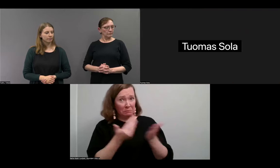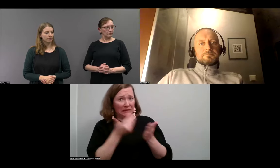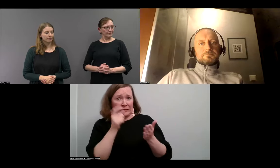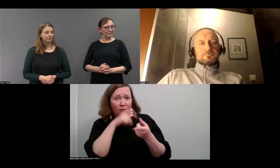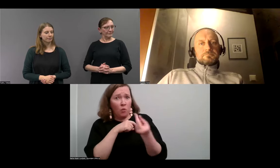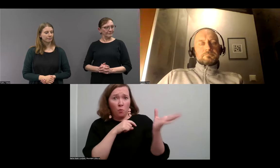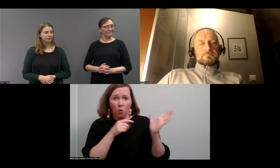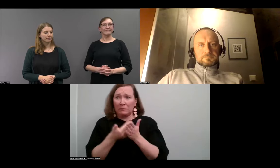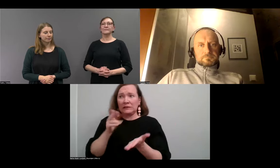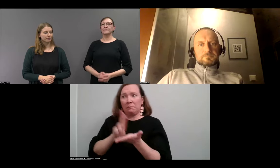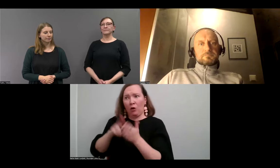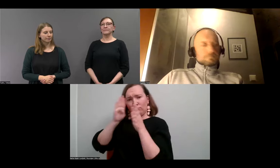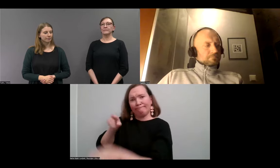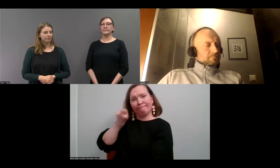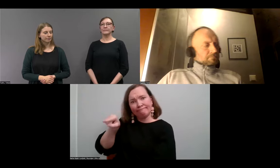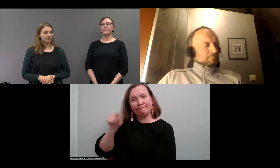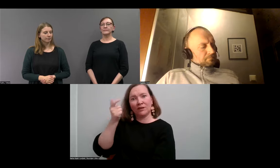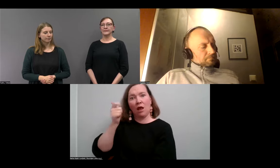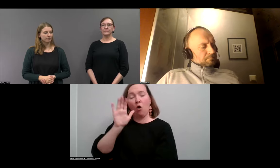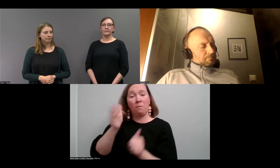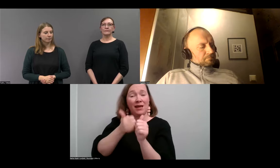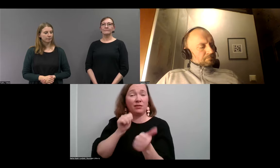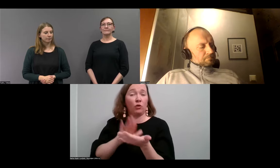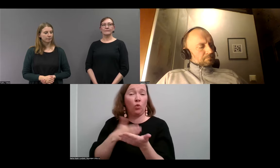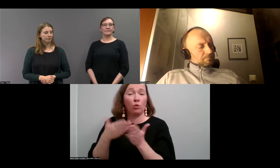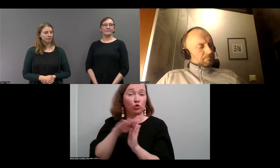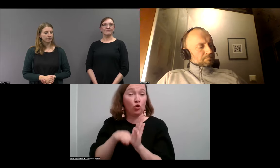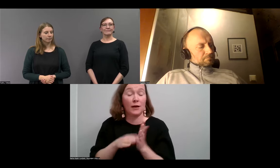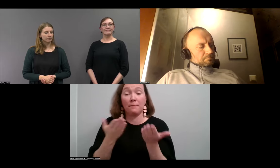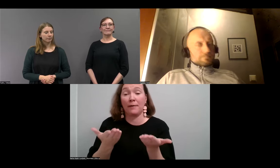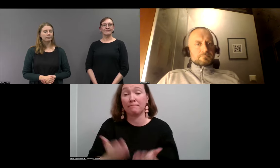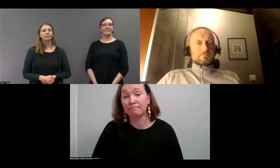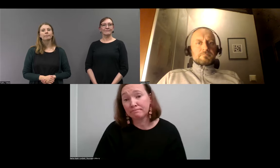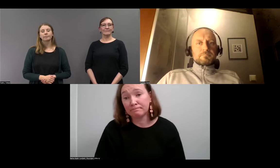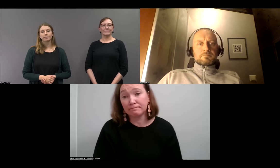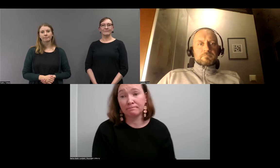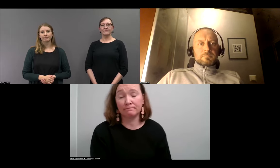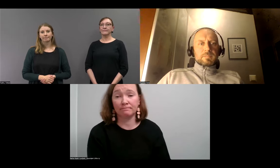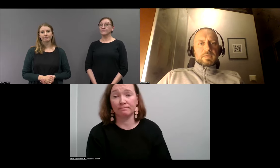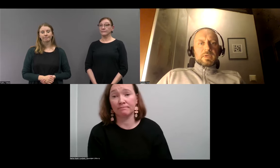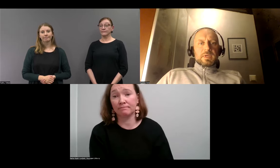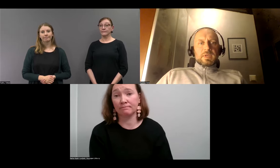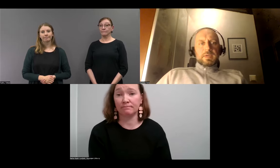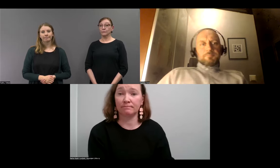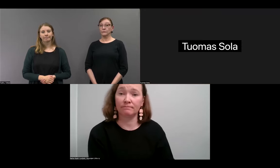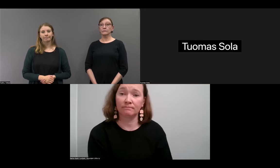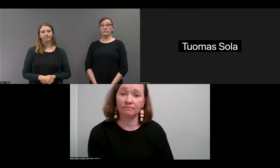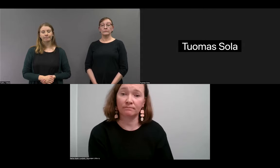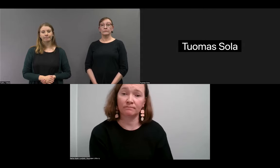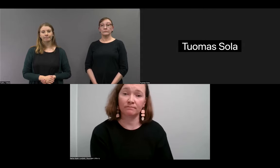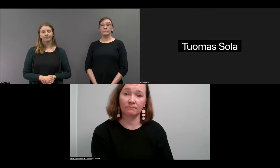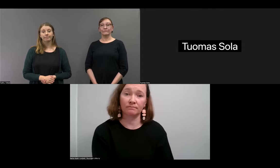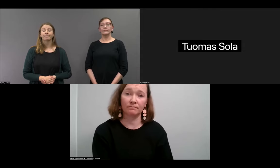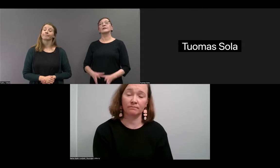Ja on toki muitakin ohjelmia, niin miksi ei voi käyttää, miksi pitää käyttää tätä Kelan nimenomaista etätulkkausohjelmaa?